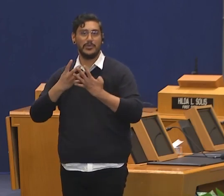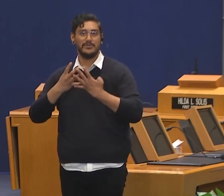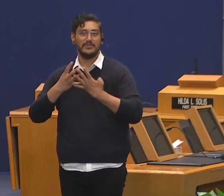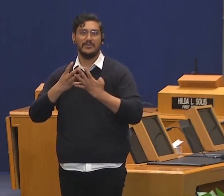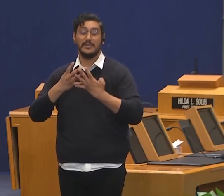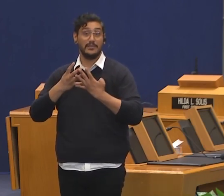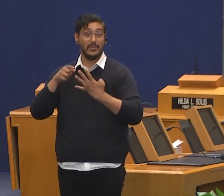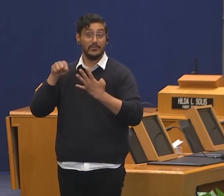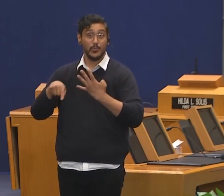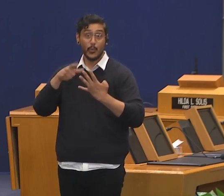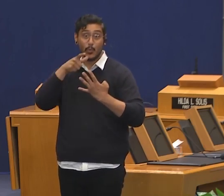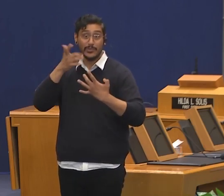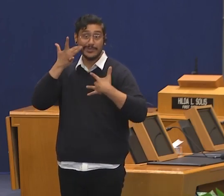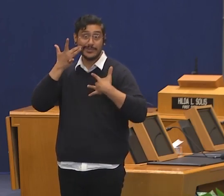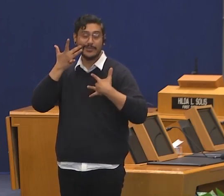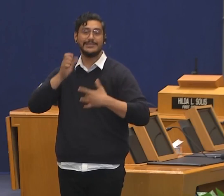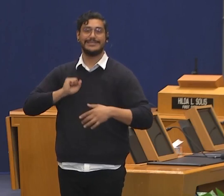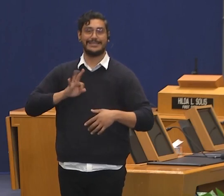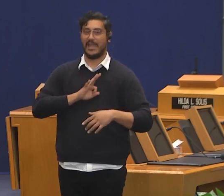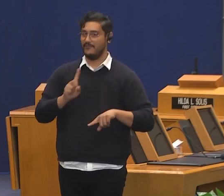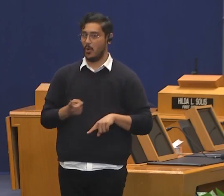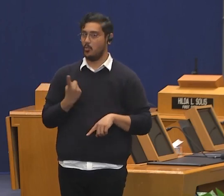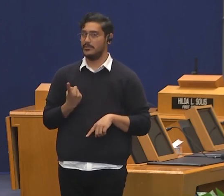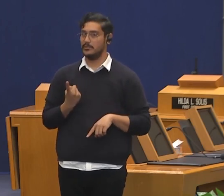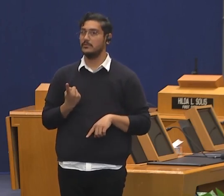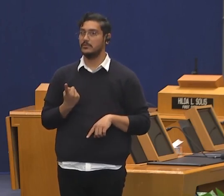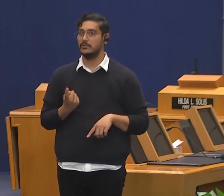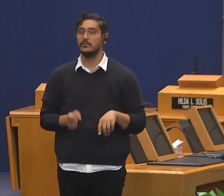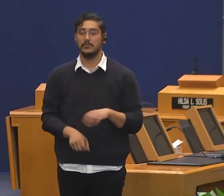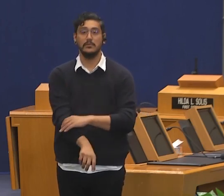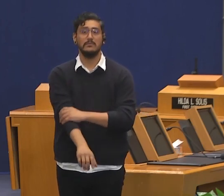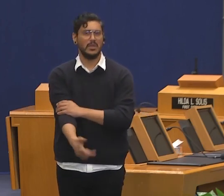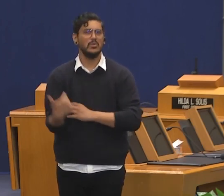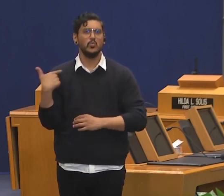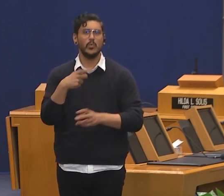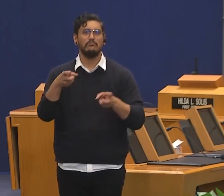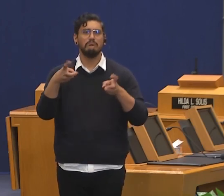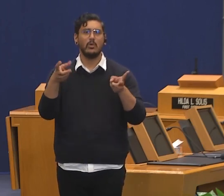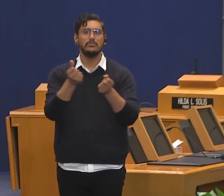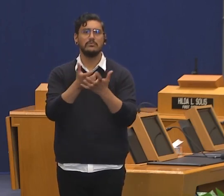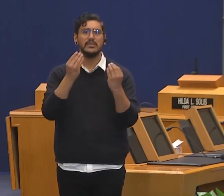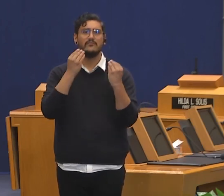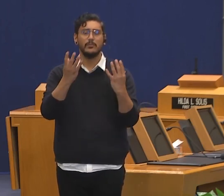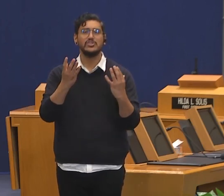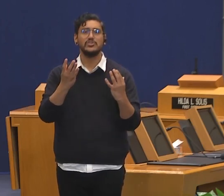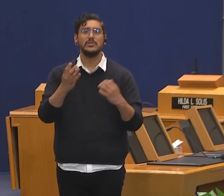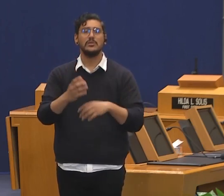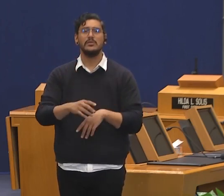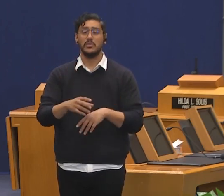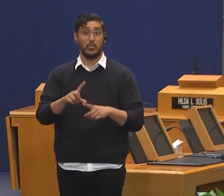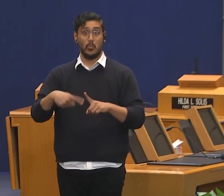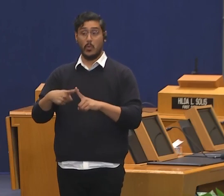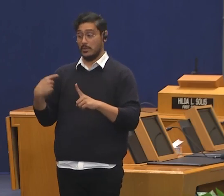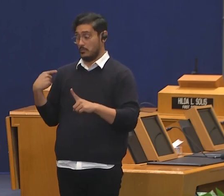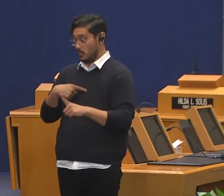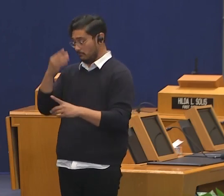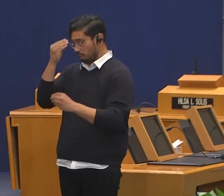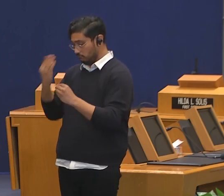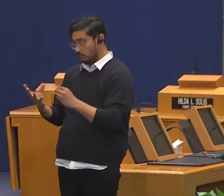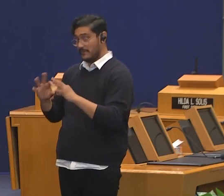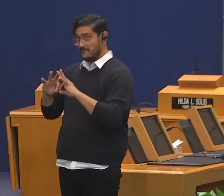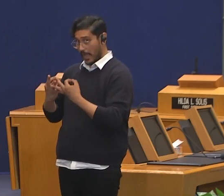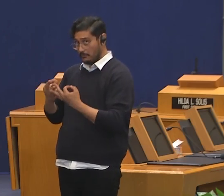personal. Publicamos una lista de instalaciones con casos confirmados en nuestro sitio web una vez que se ha notificado a todo